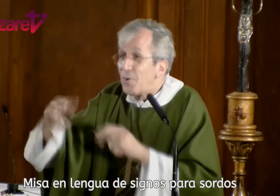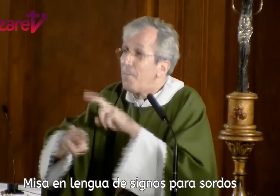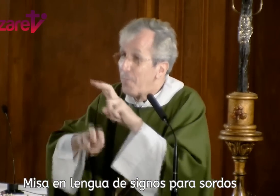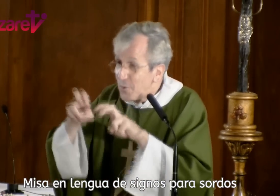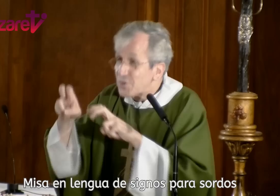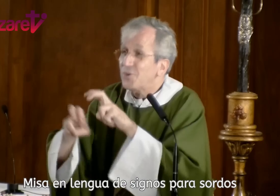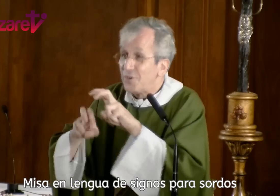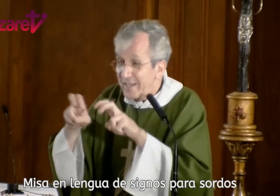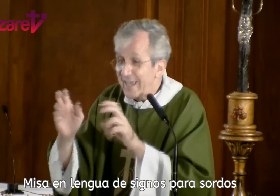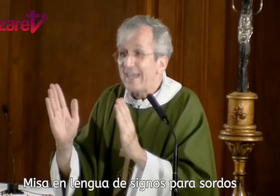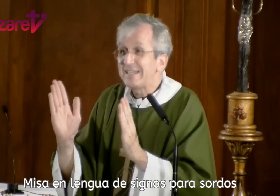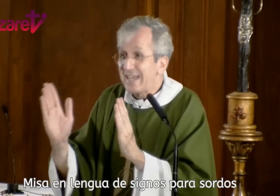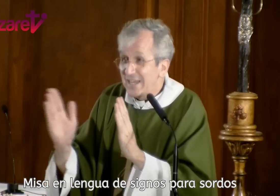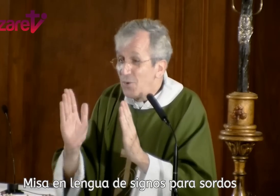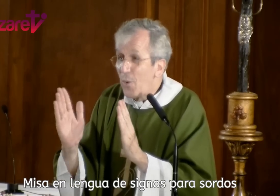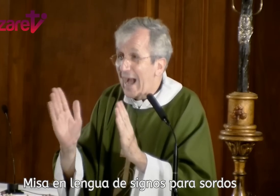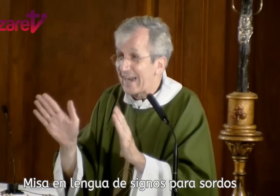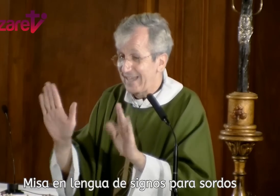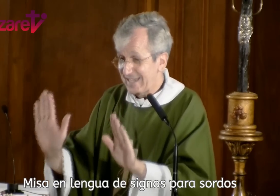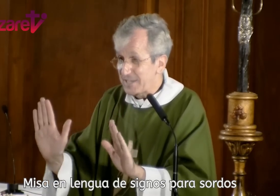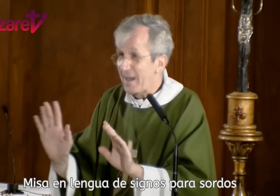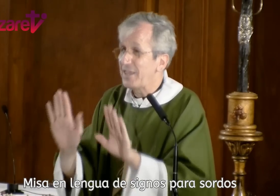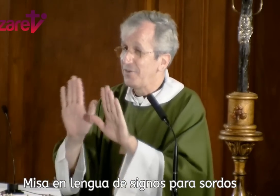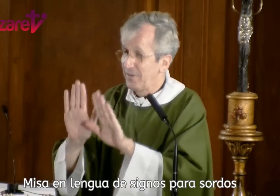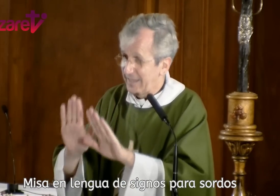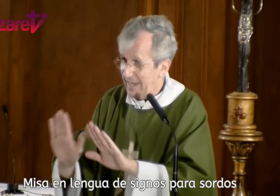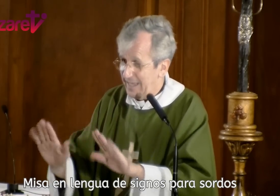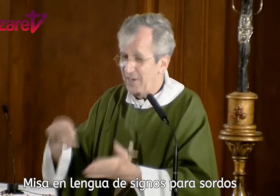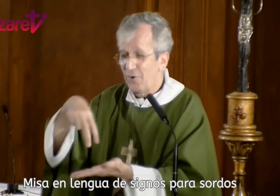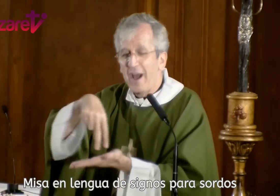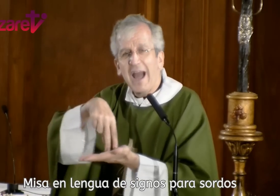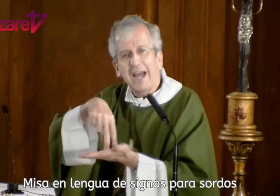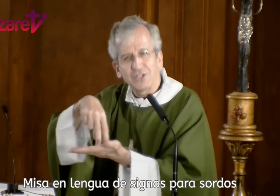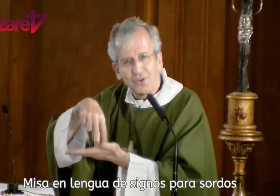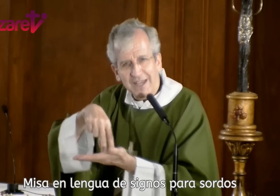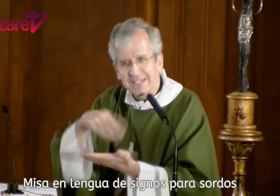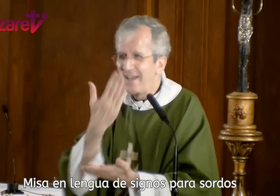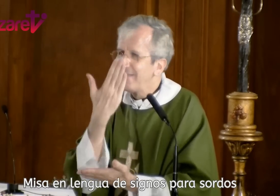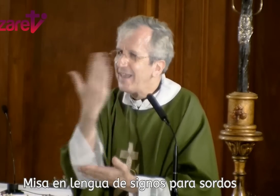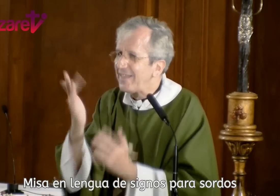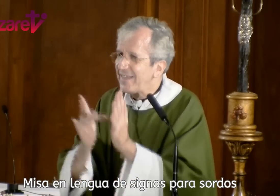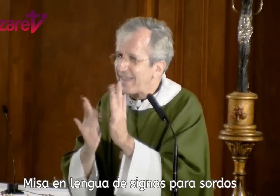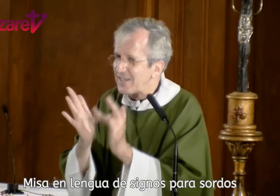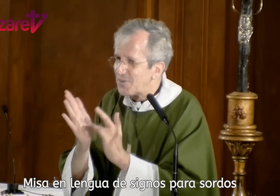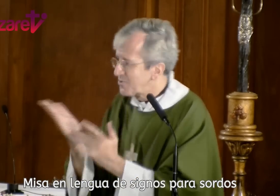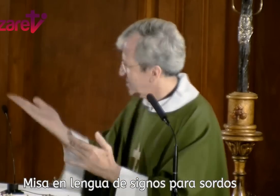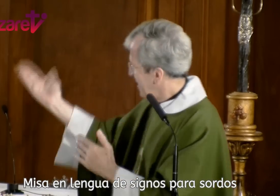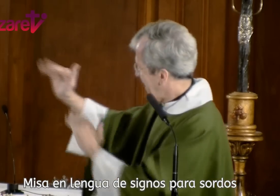cuándo busco ese lugar, ese espacio tranquilo, a solas, delante de Jesús, en